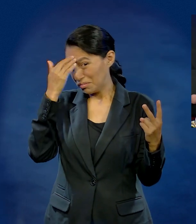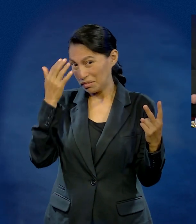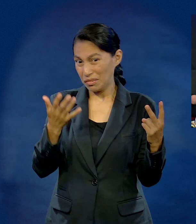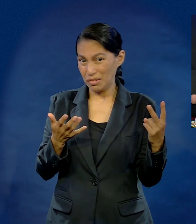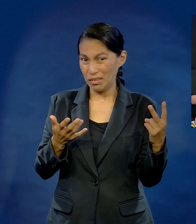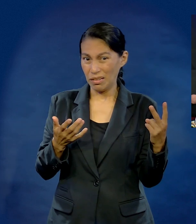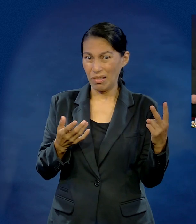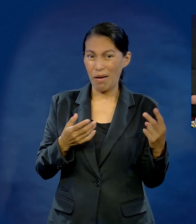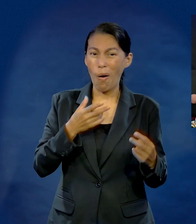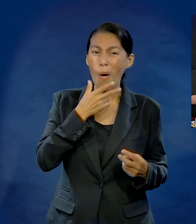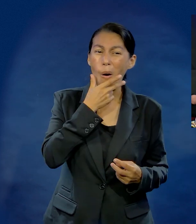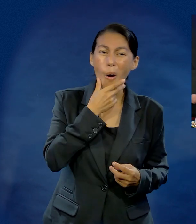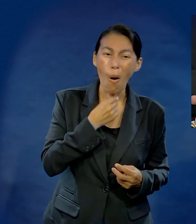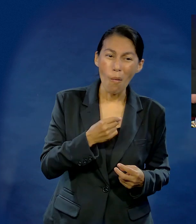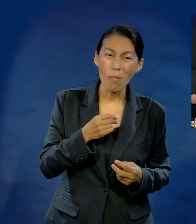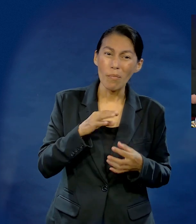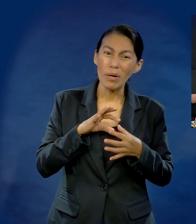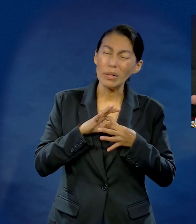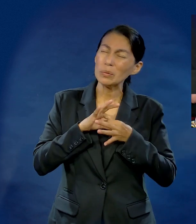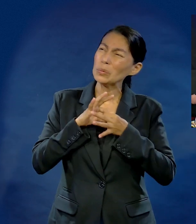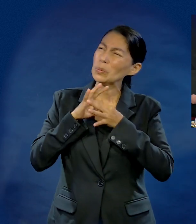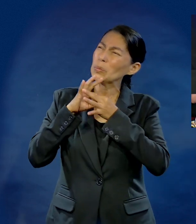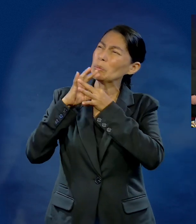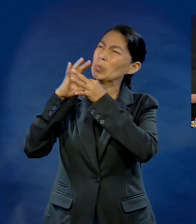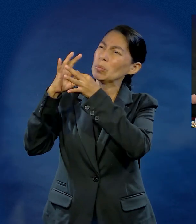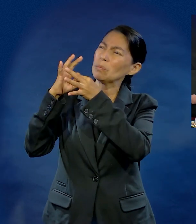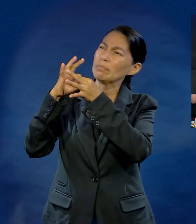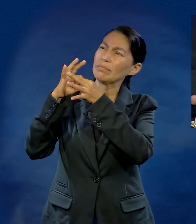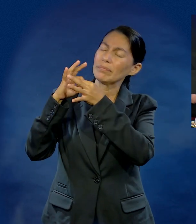No nos dio nada. ¿Cómo que no les dio nada? Nada.